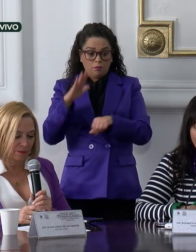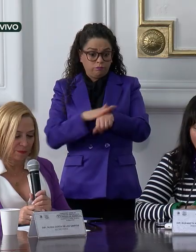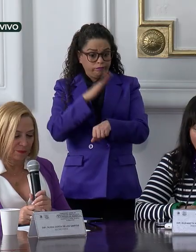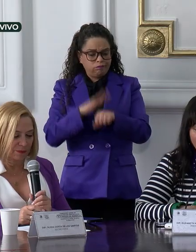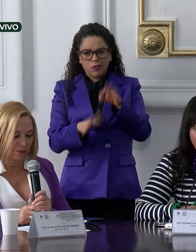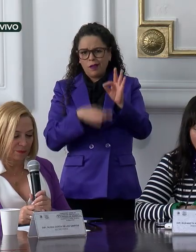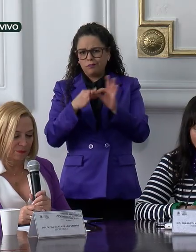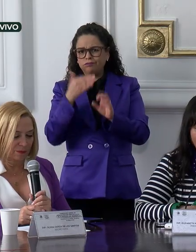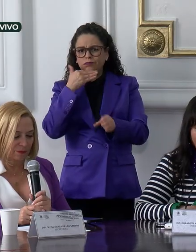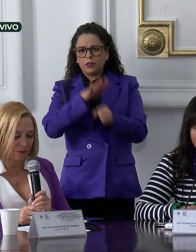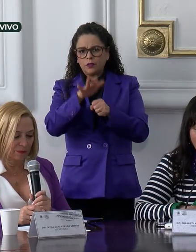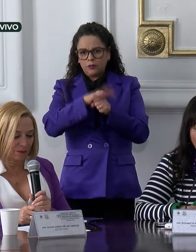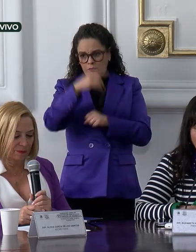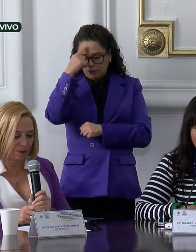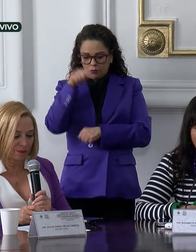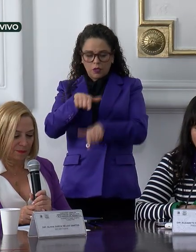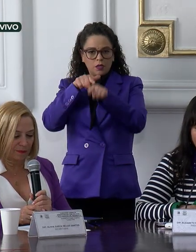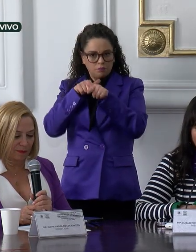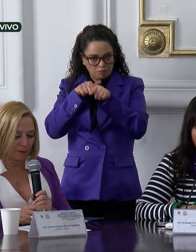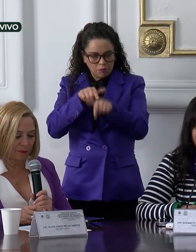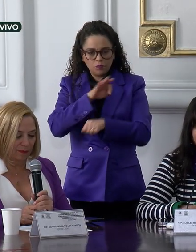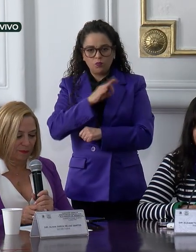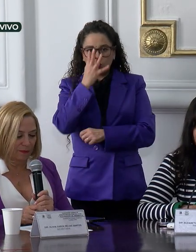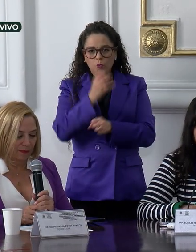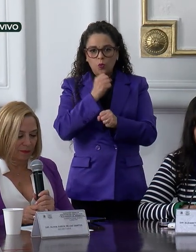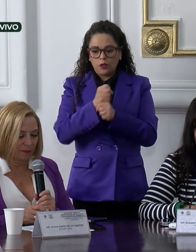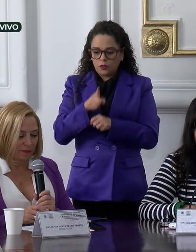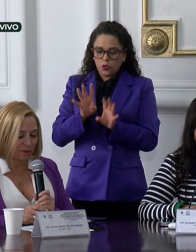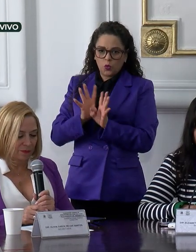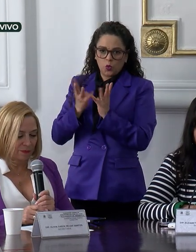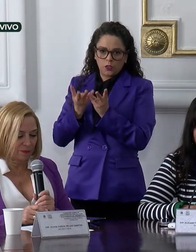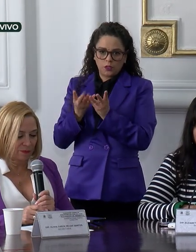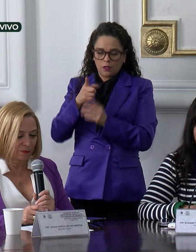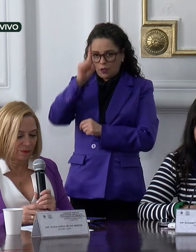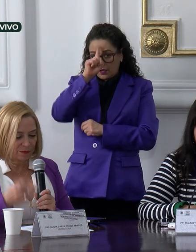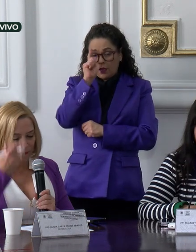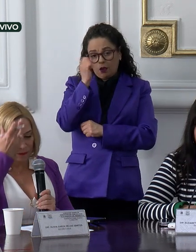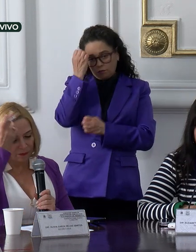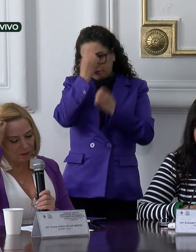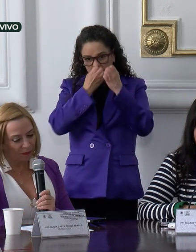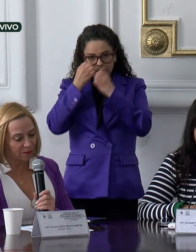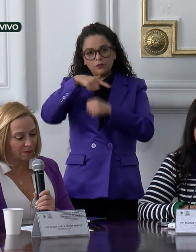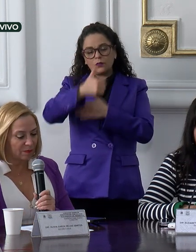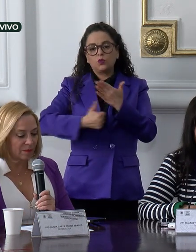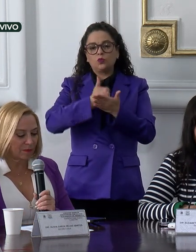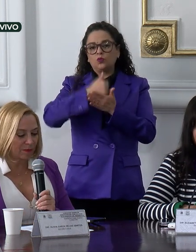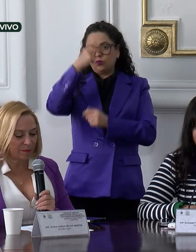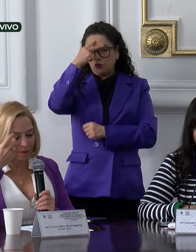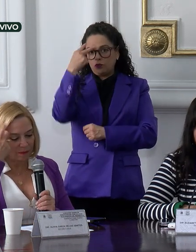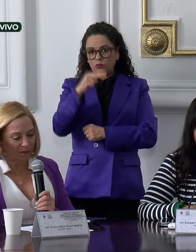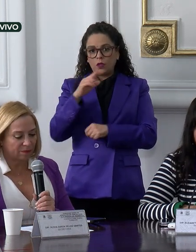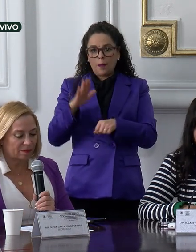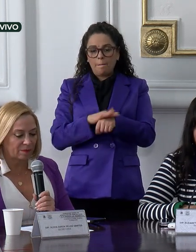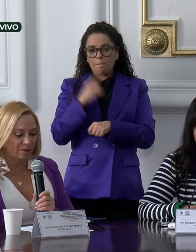suficiente para ser considerada susceptible de ratificación como consejera del Consejo de Evaluación de la Ciudad de México, al haber